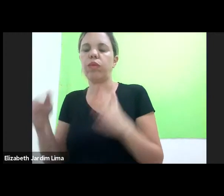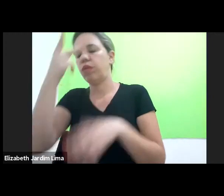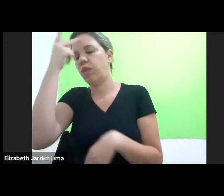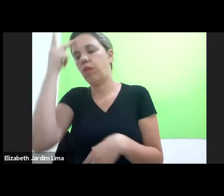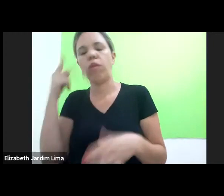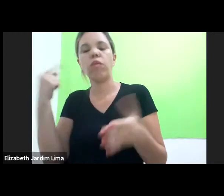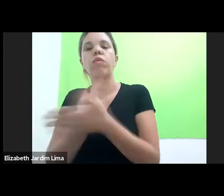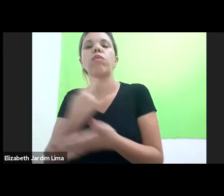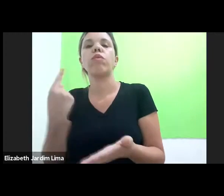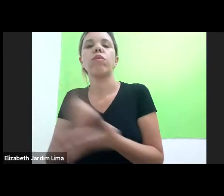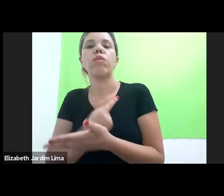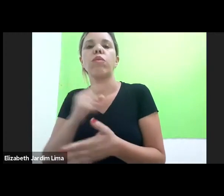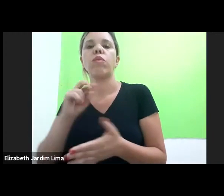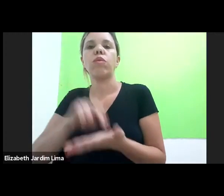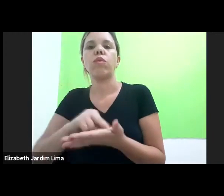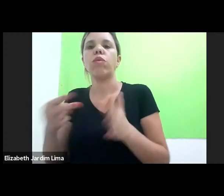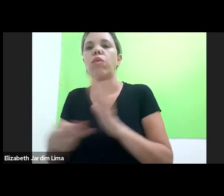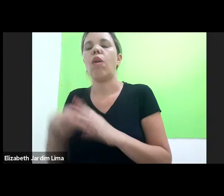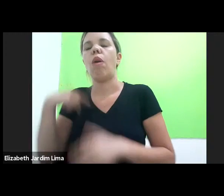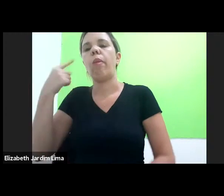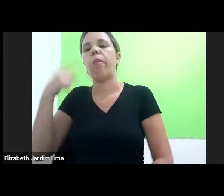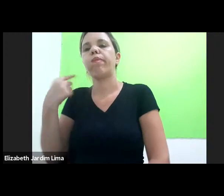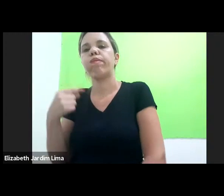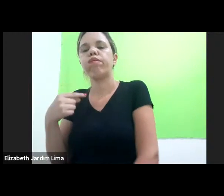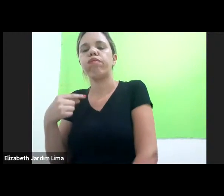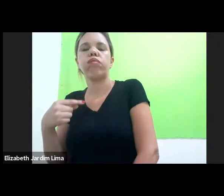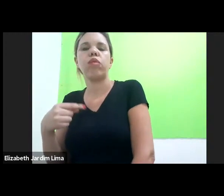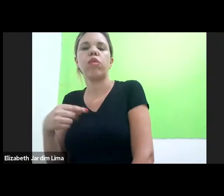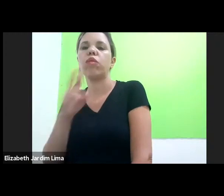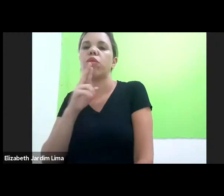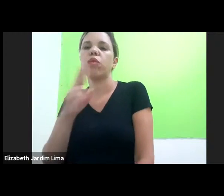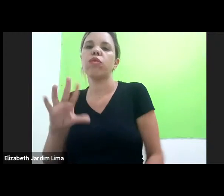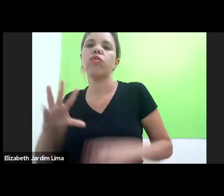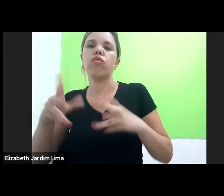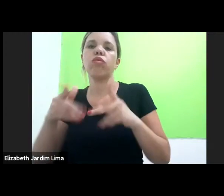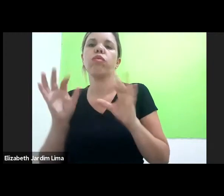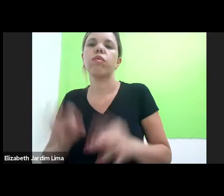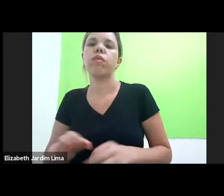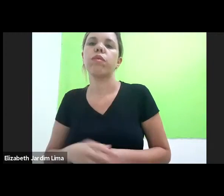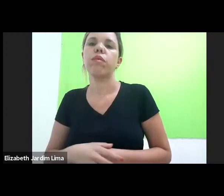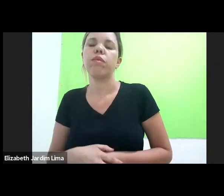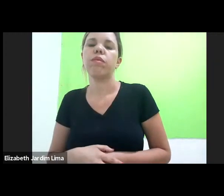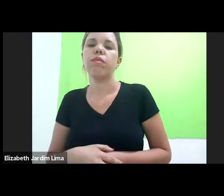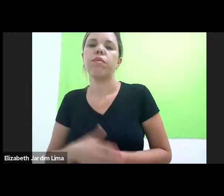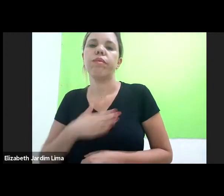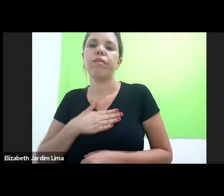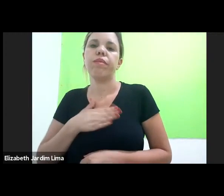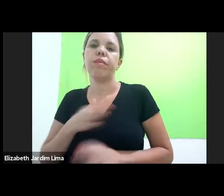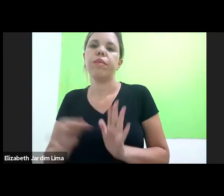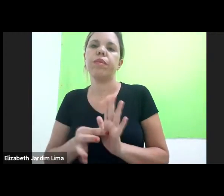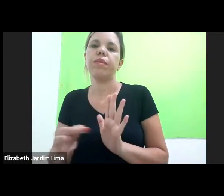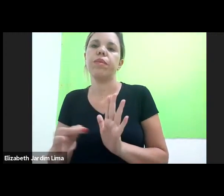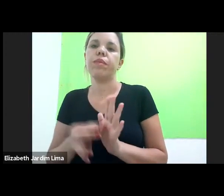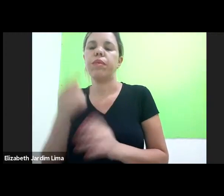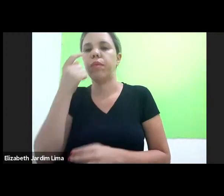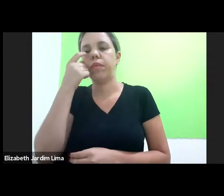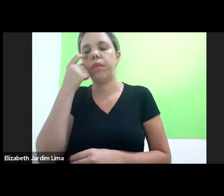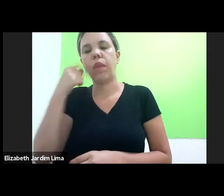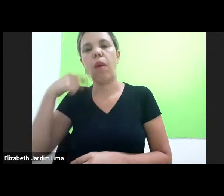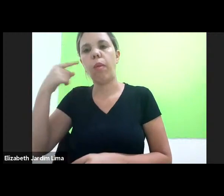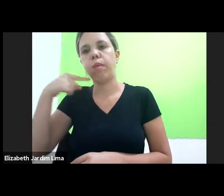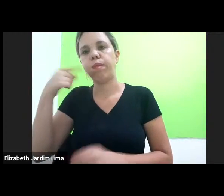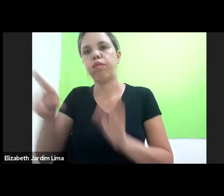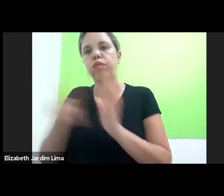perguntam o que é ser uma advogada indígena, eu respondo com toda certeza que, para mim, é como se eu advogasse em causa